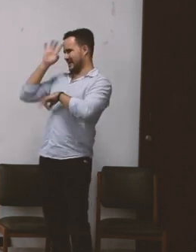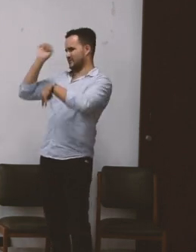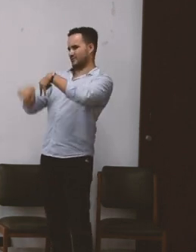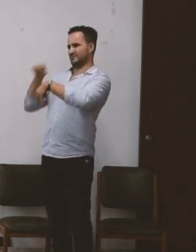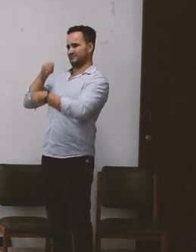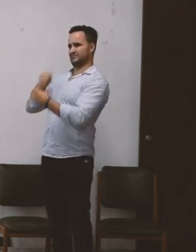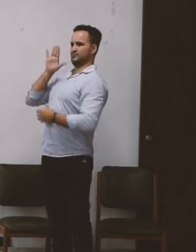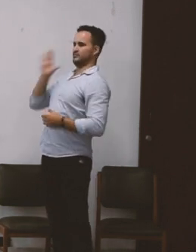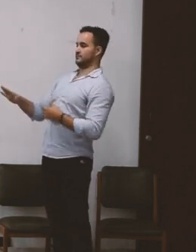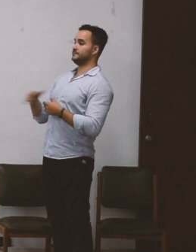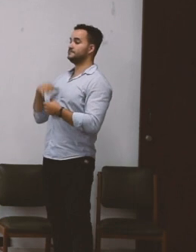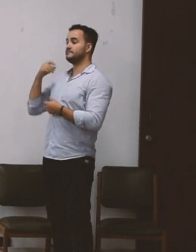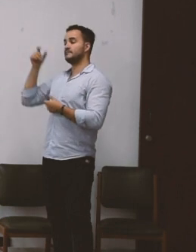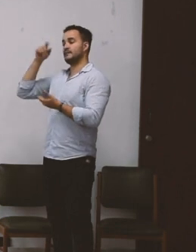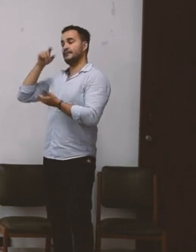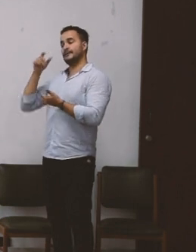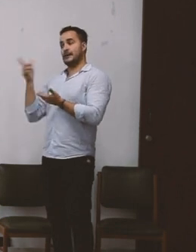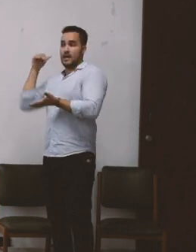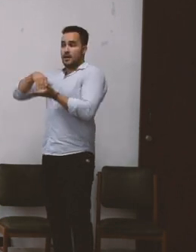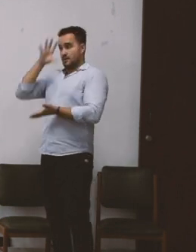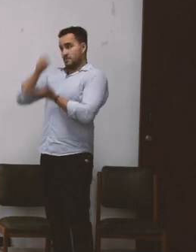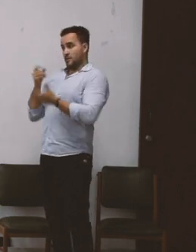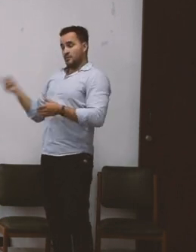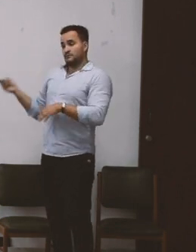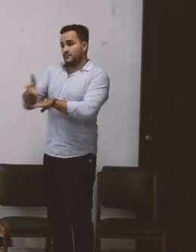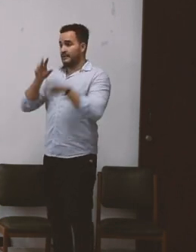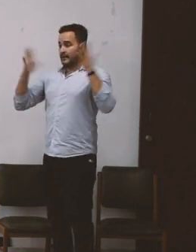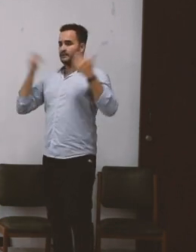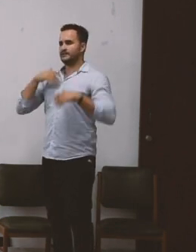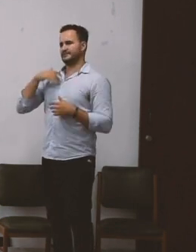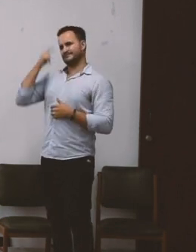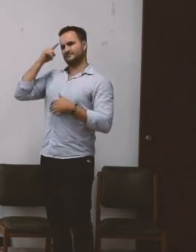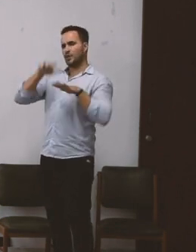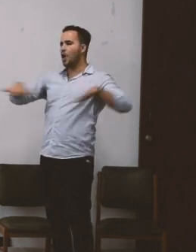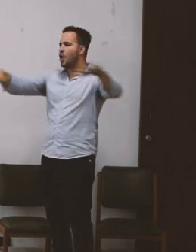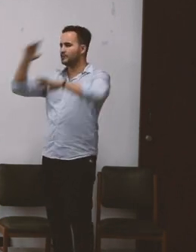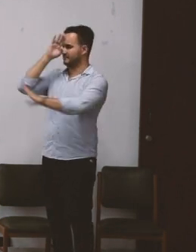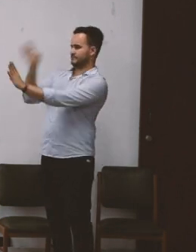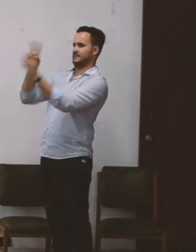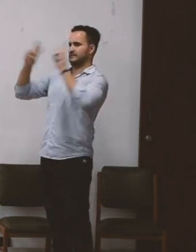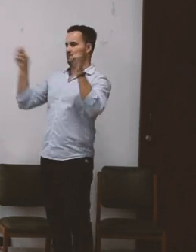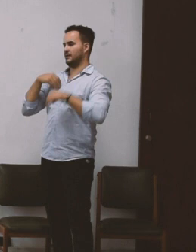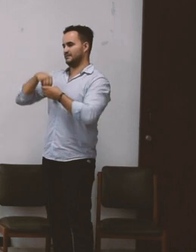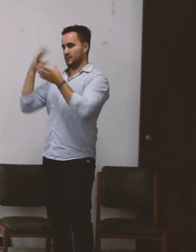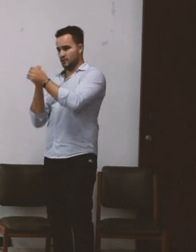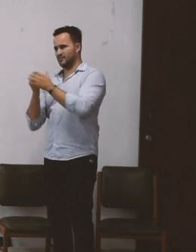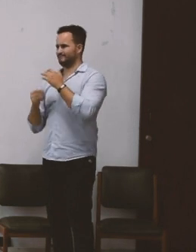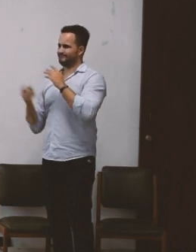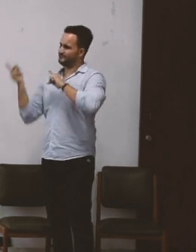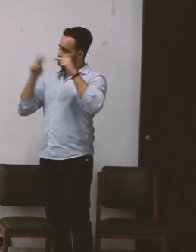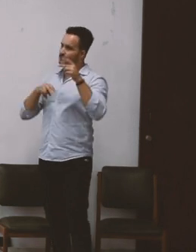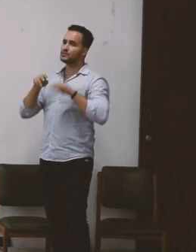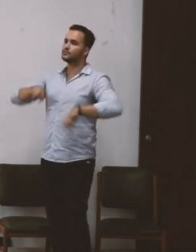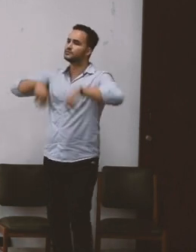manera postulo que una crítica anticapacitista requiere desmontar el horizonte de sentido históricamente designado con el que una